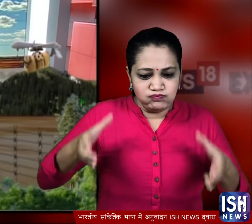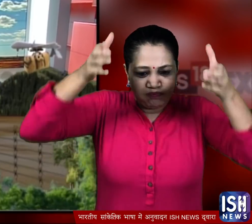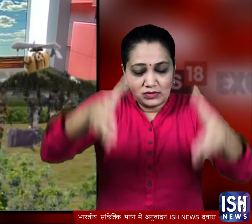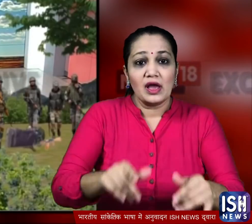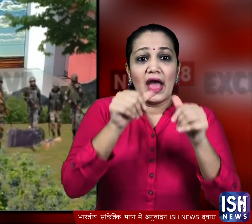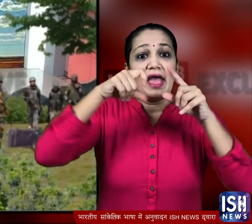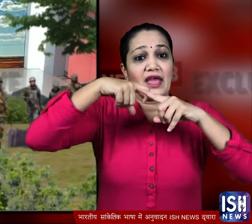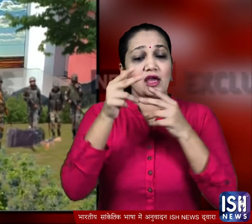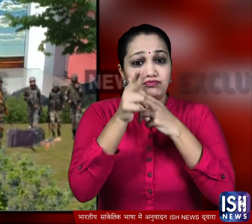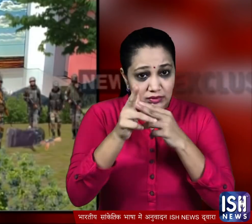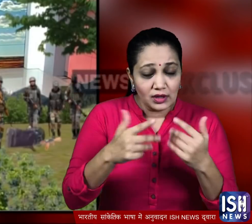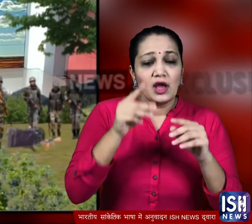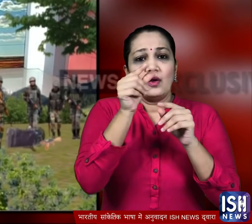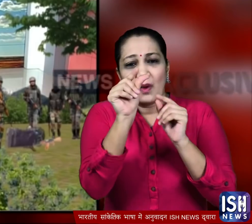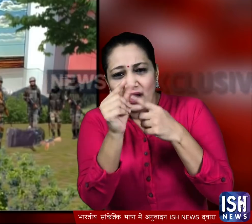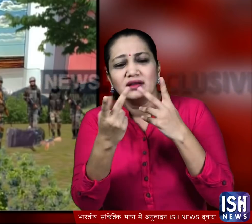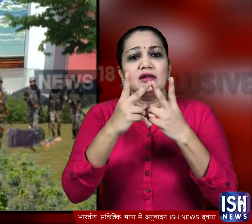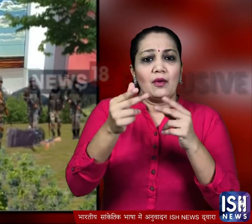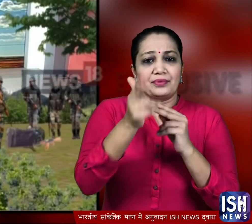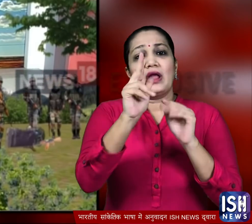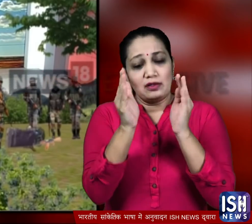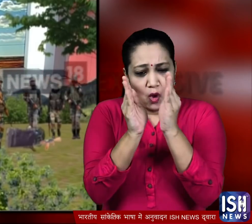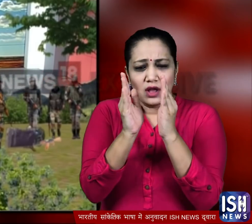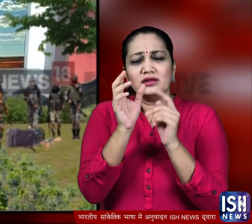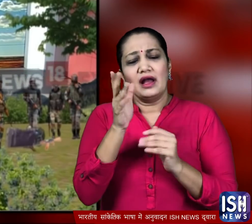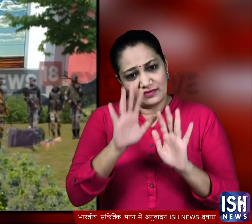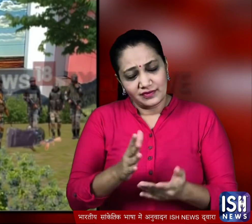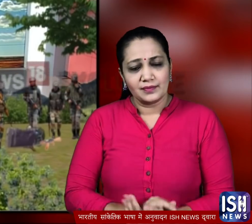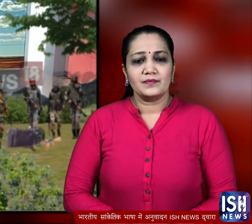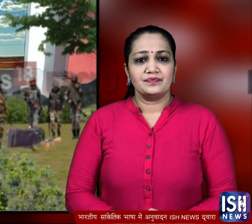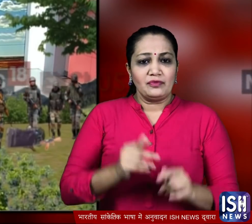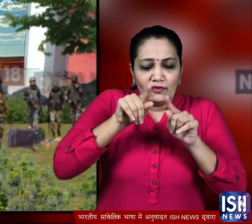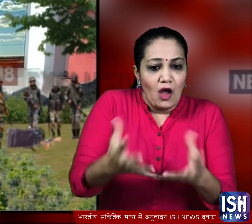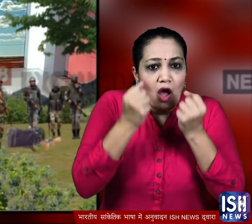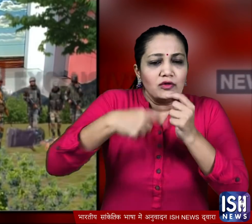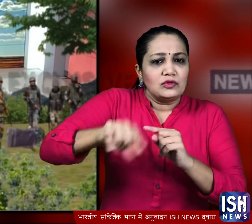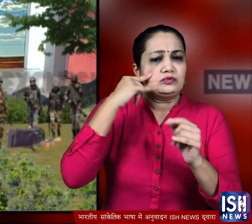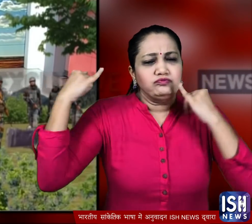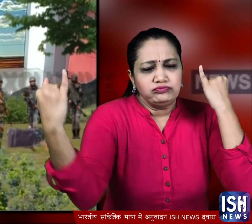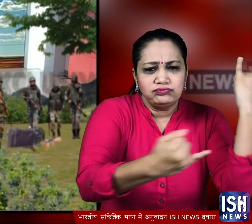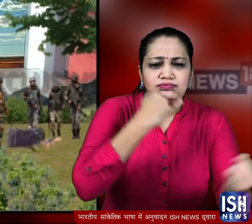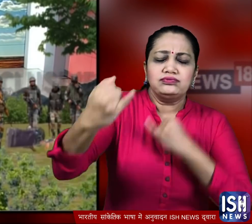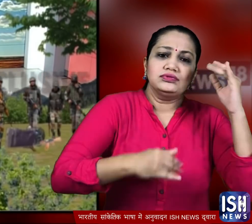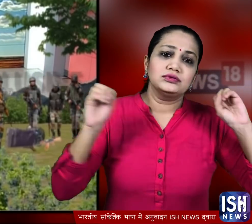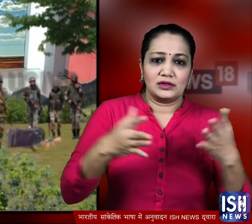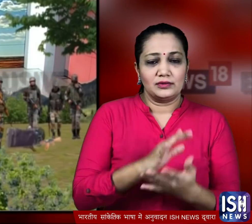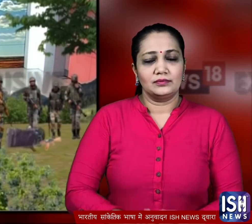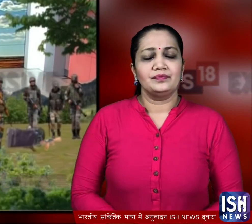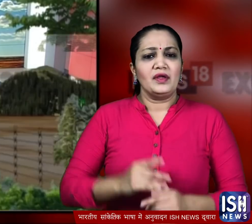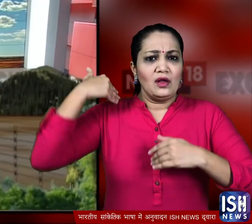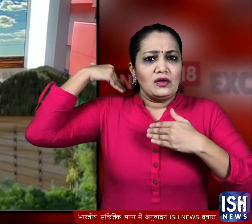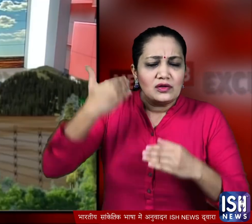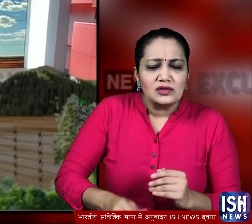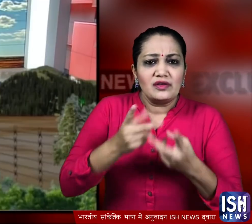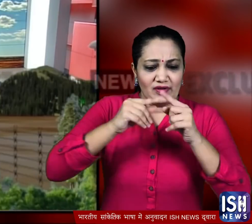गया, जिसमें AK-47 राइफल, कुछ गोलियां और एक पिस्तौल मिली। हथियार मिलने के बाद पूरे इलाके में सर्च ऑपरेशन चलाया गया।